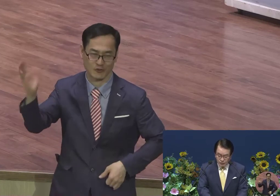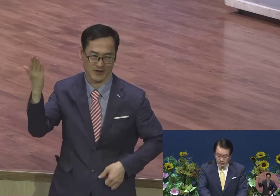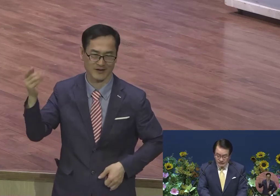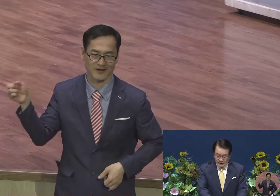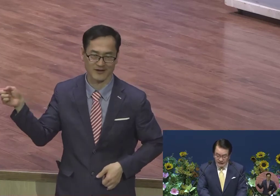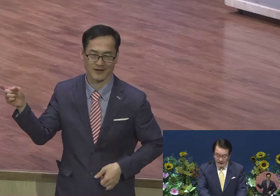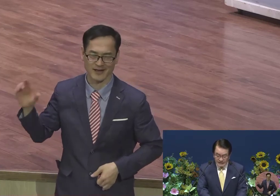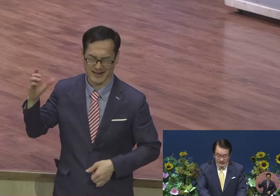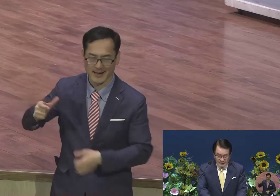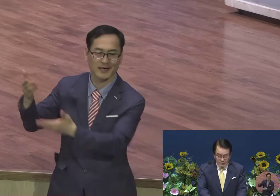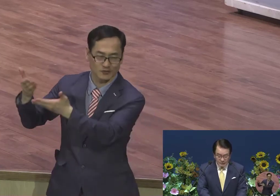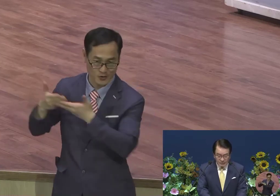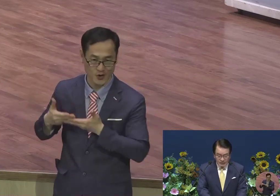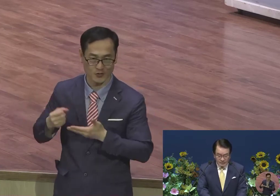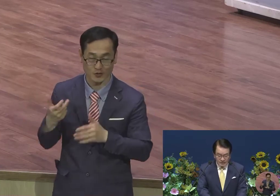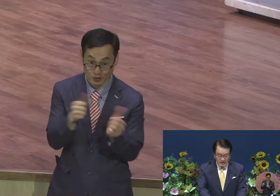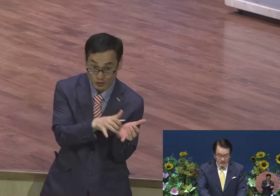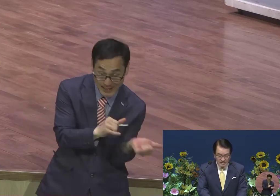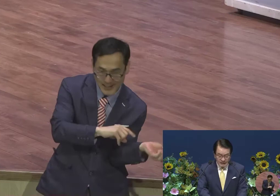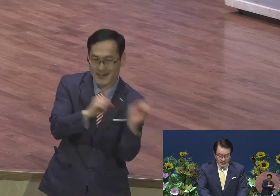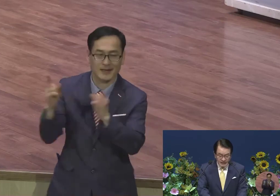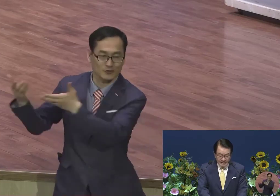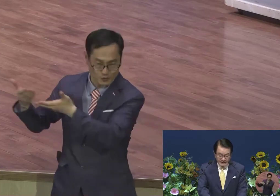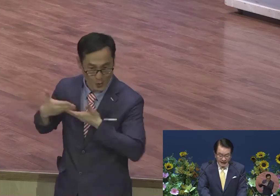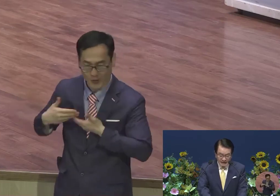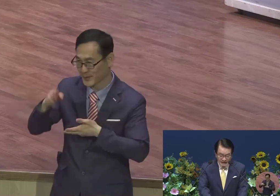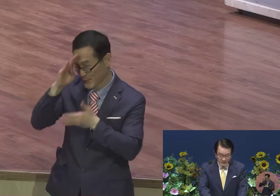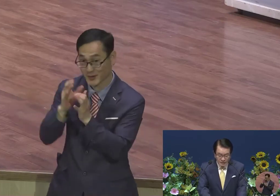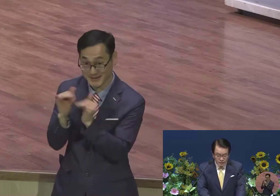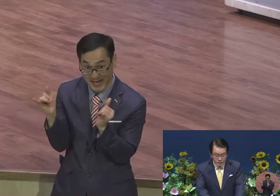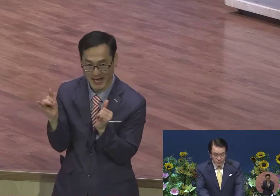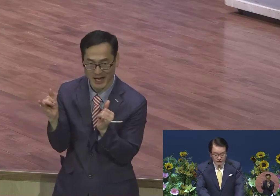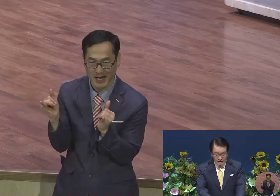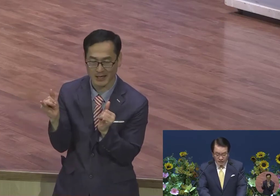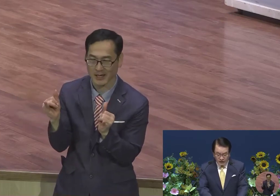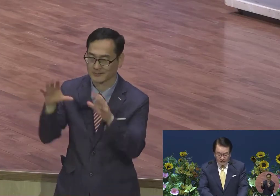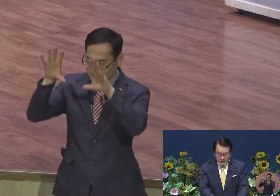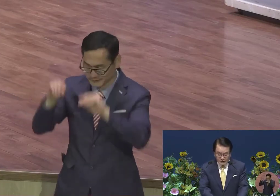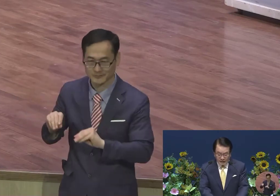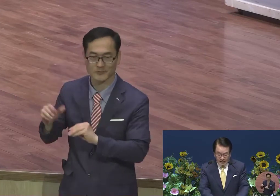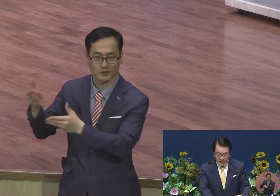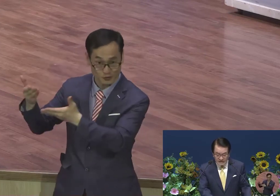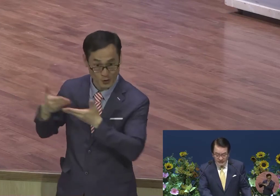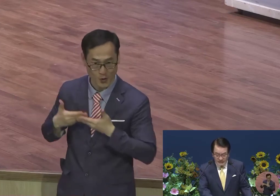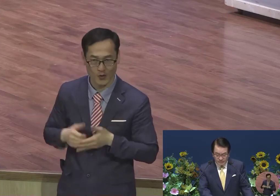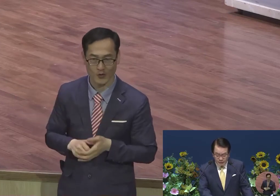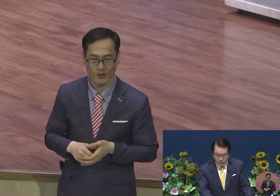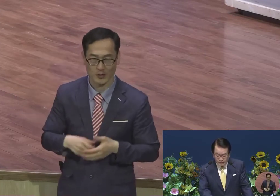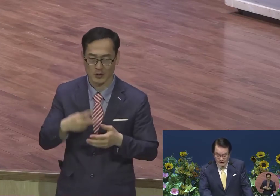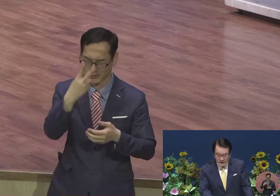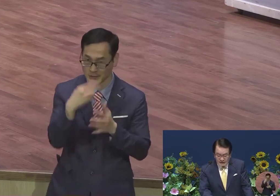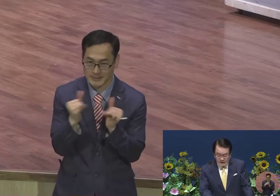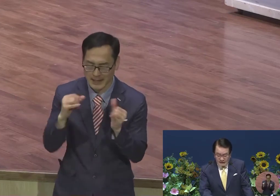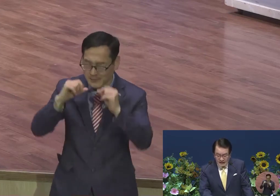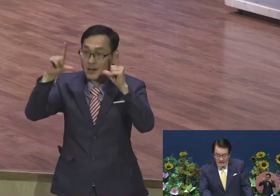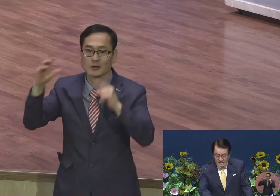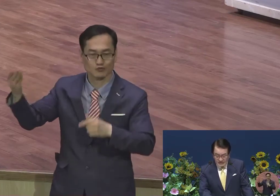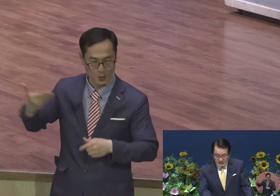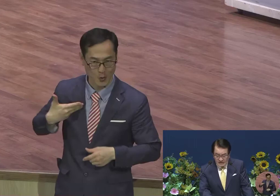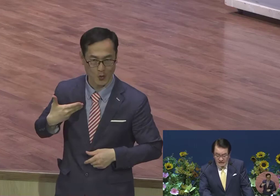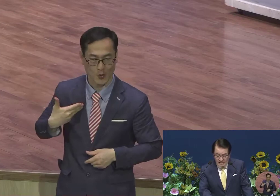죽은 자에게 삶이고 병든 자에게 강근이며 눈물 자에게 강맹이고 가난한 자에게 부여입니다